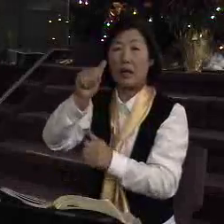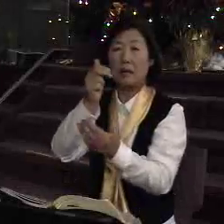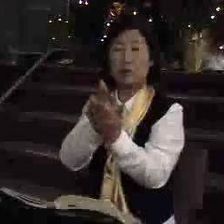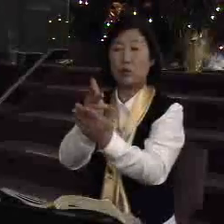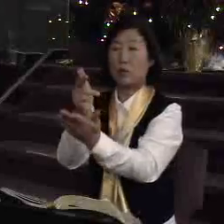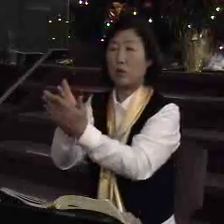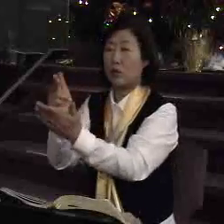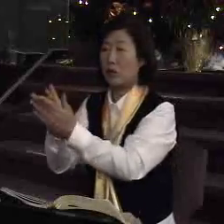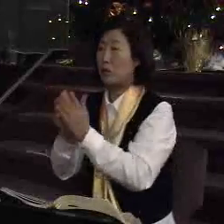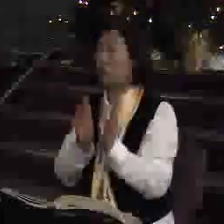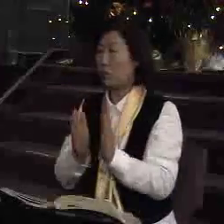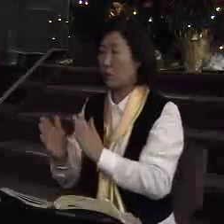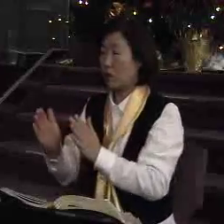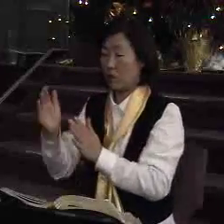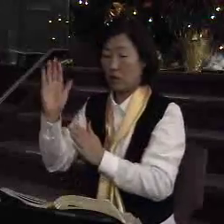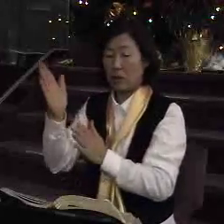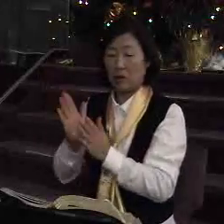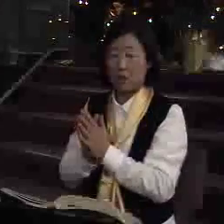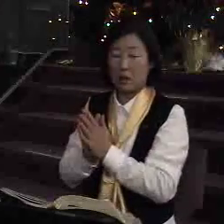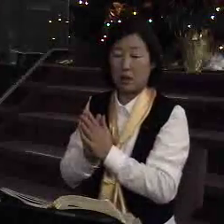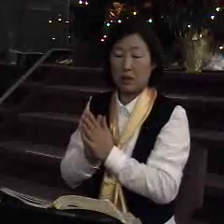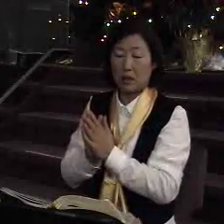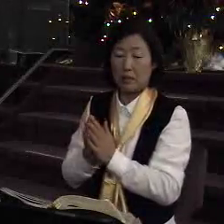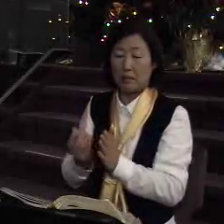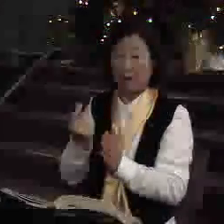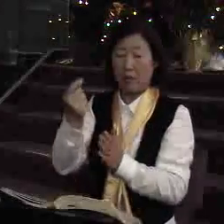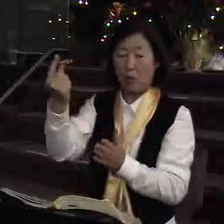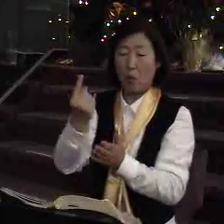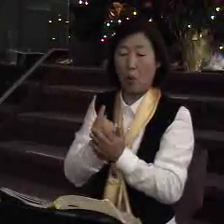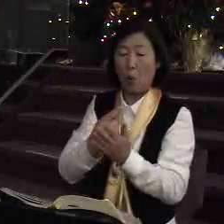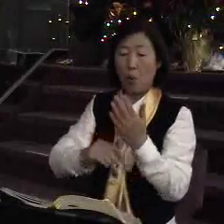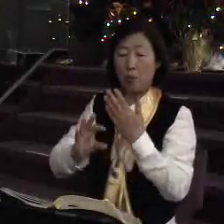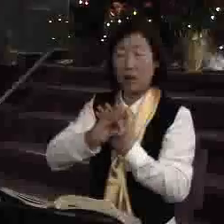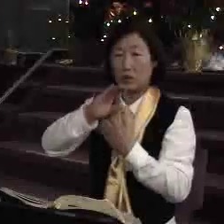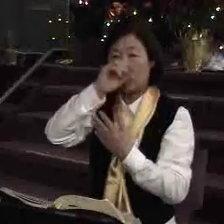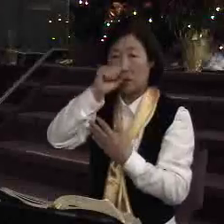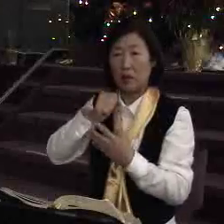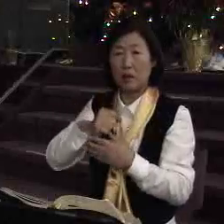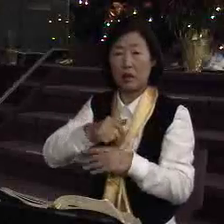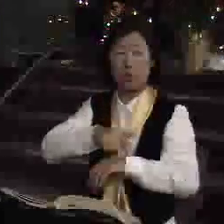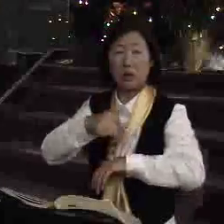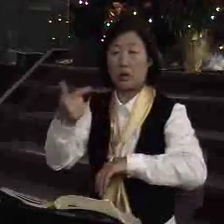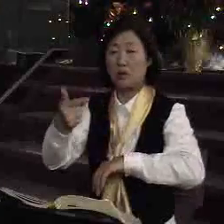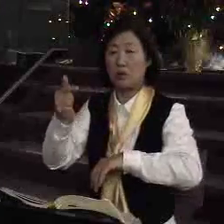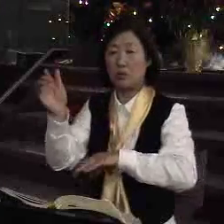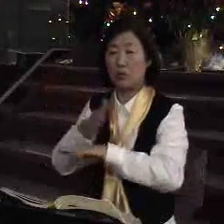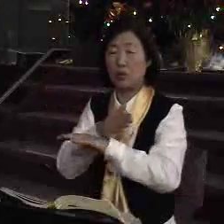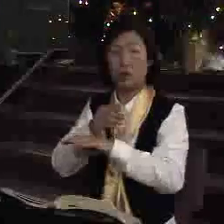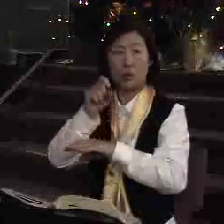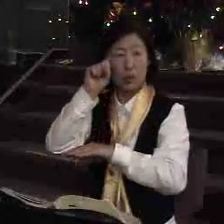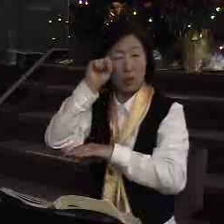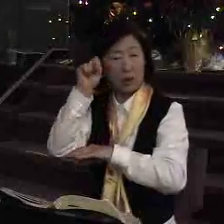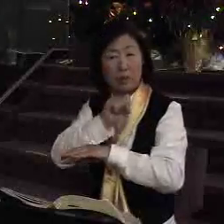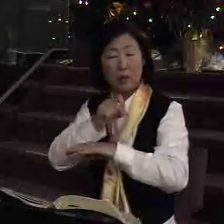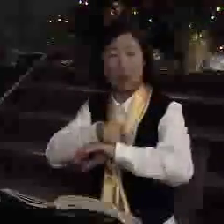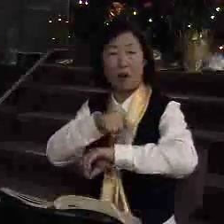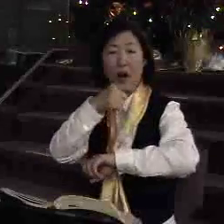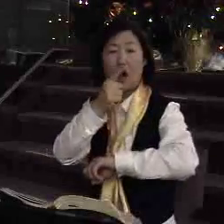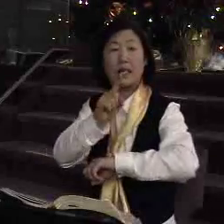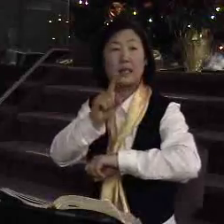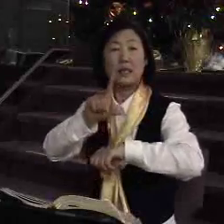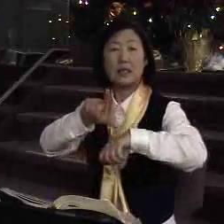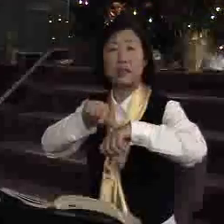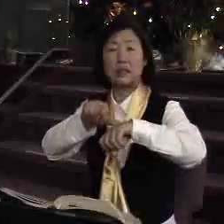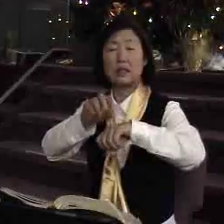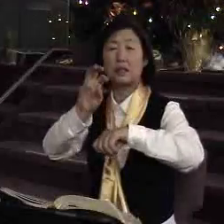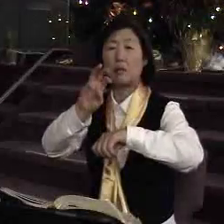주차하실 수 있도록 준비해 놓았습니다. 일찍 오시면 좋겠고요. 6시부터 오후 새벽 1시 30분까지 저희가